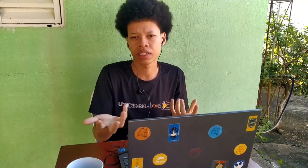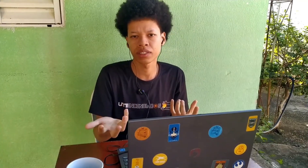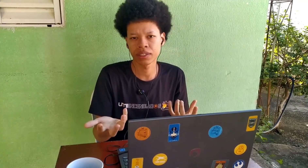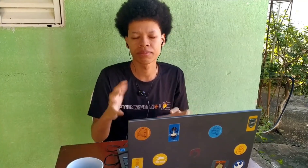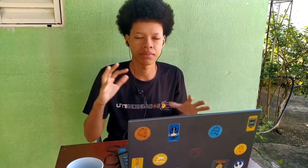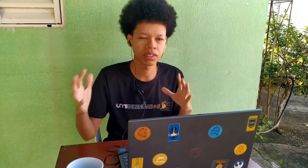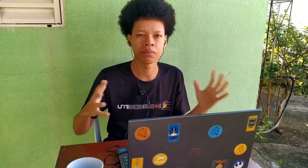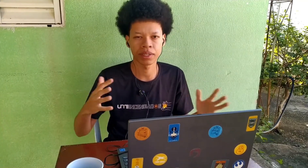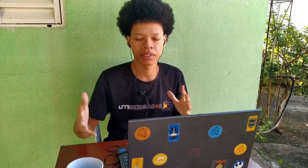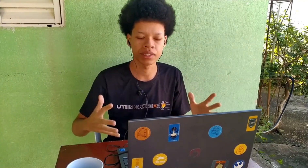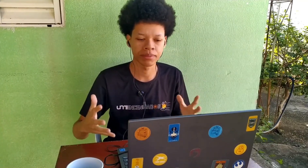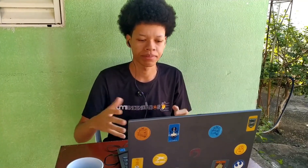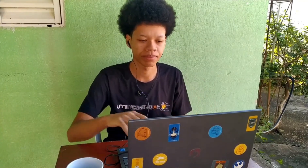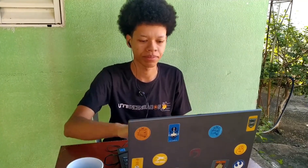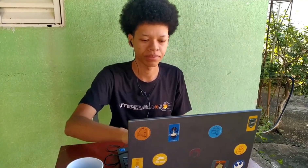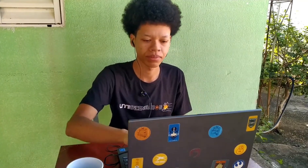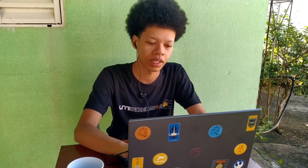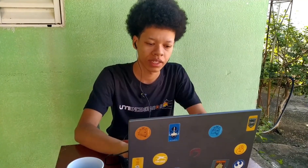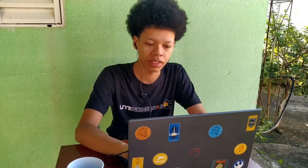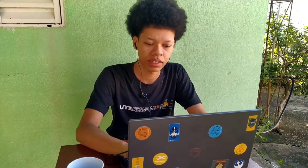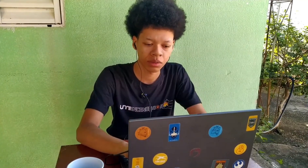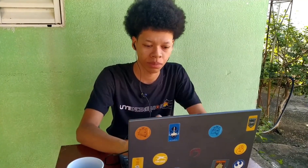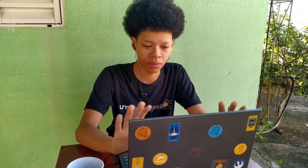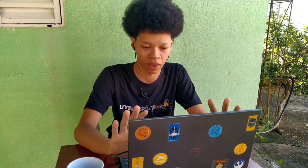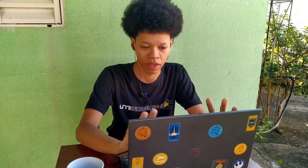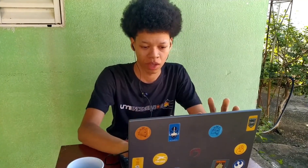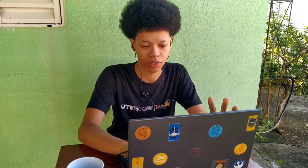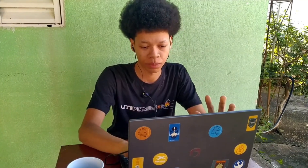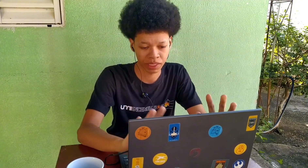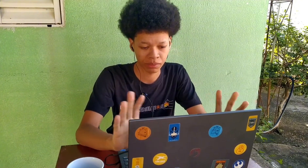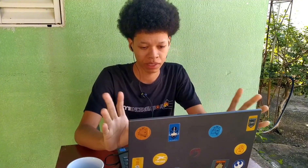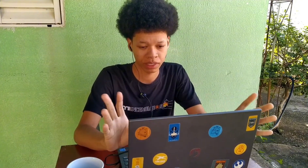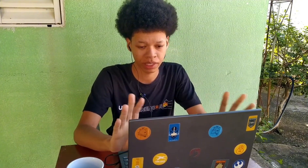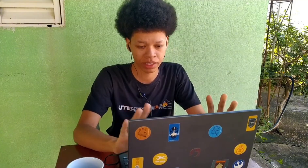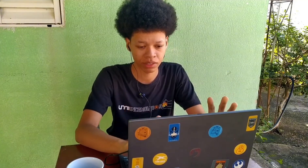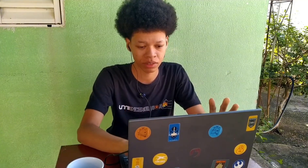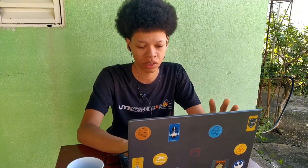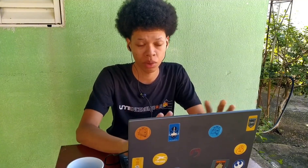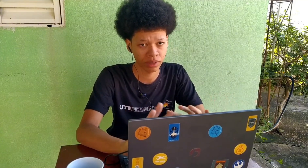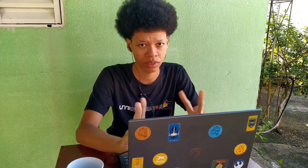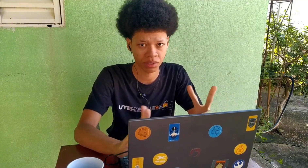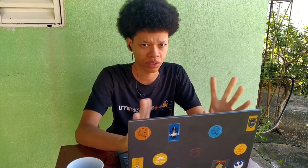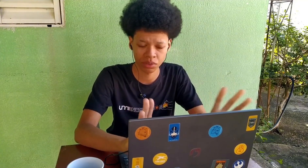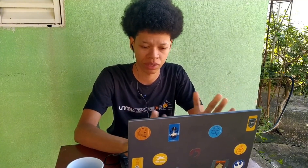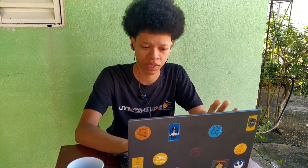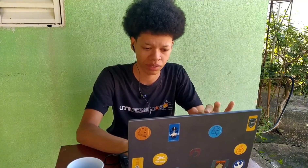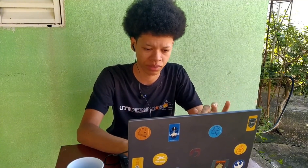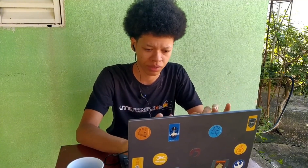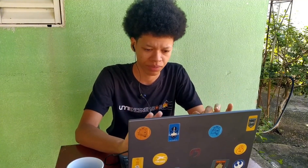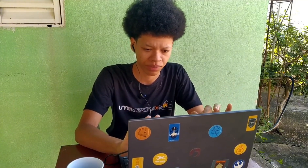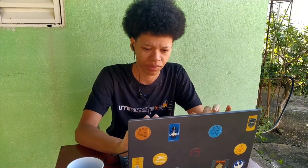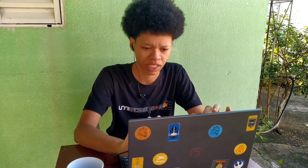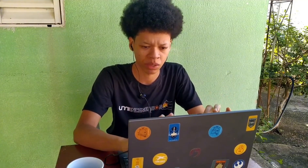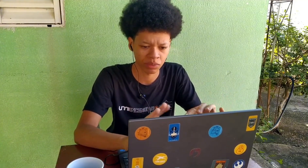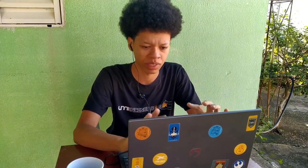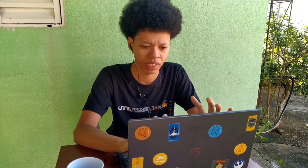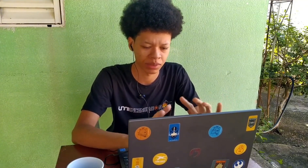entender. Dá pra entender? Até então, eu tô percebendo que são só missões que eu tô tendo, de alguns erros